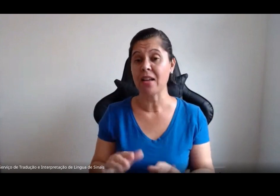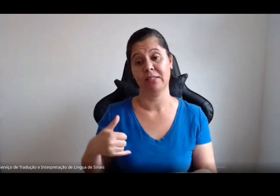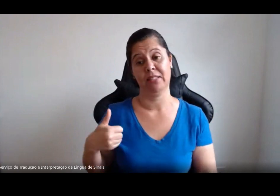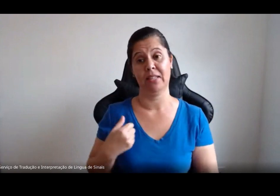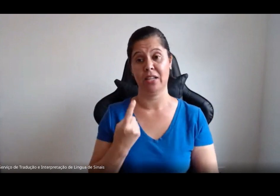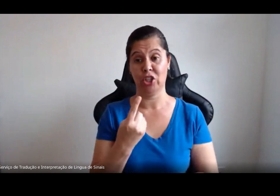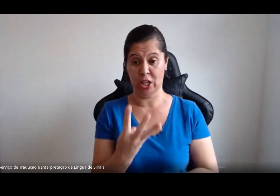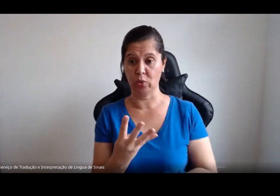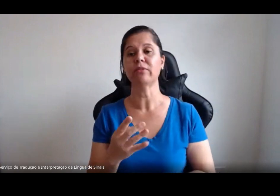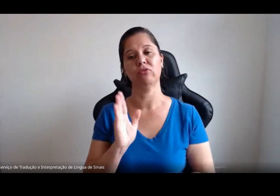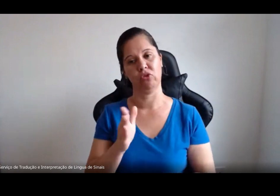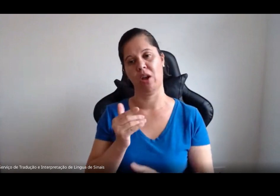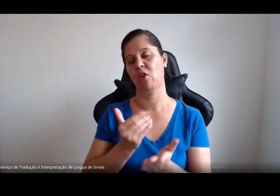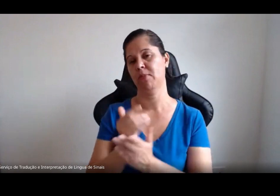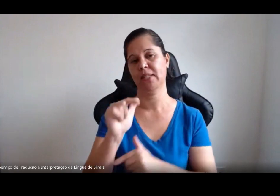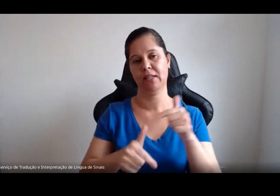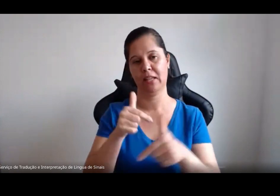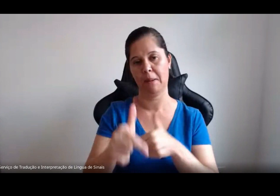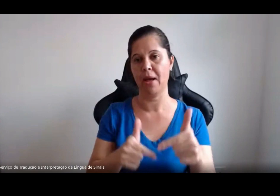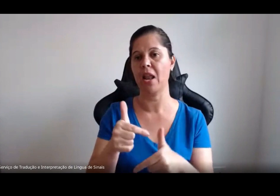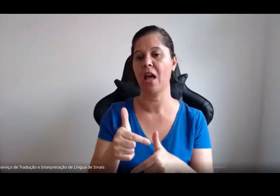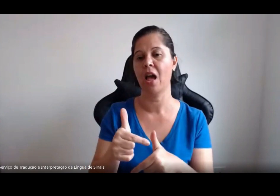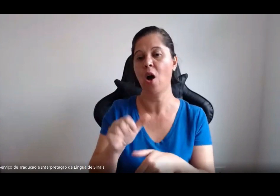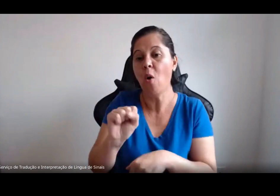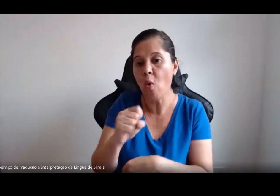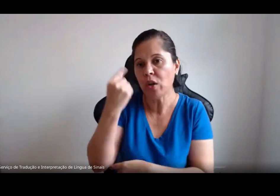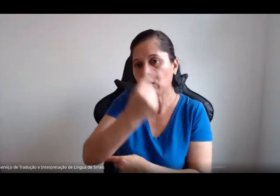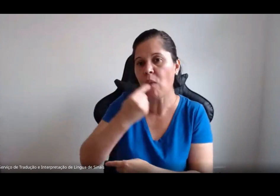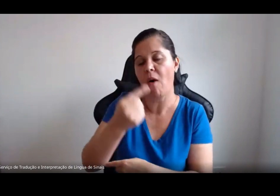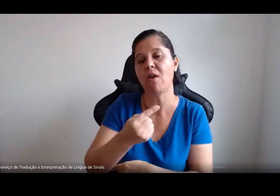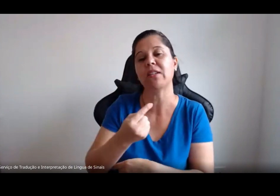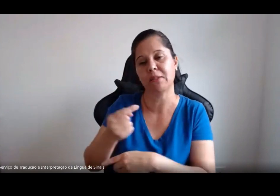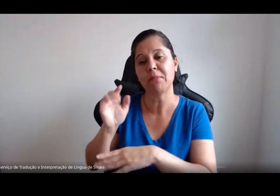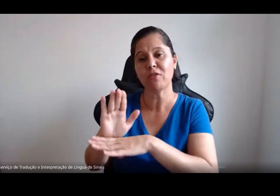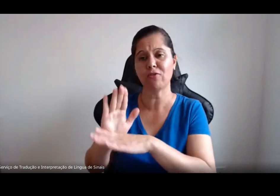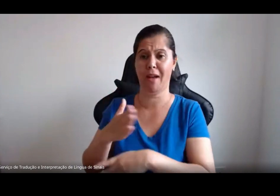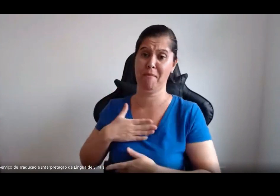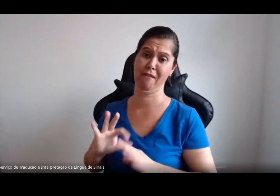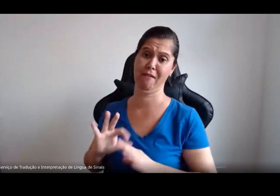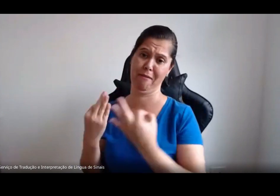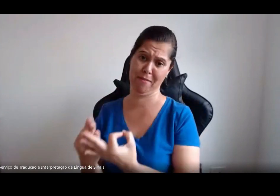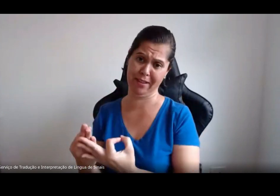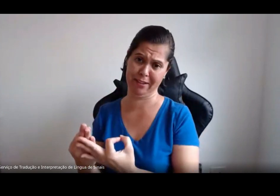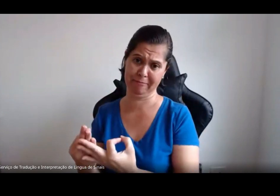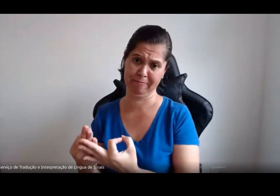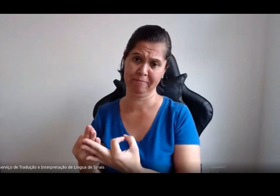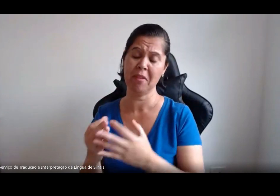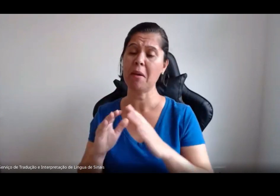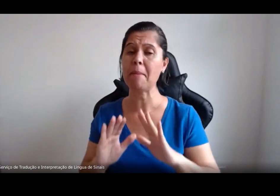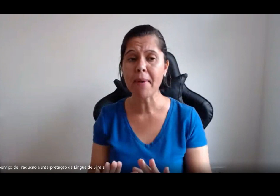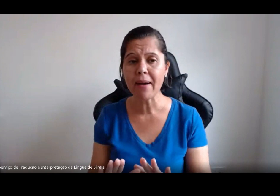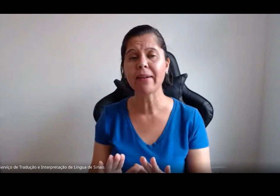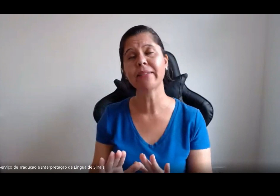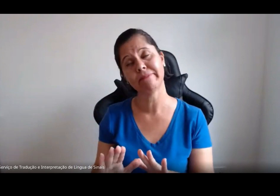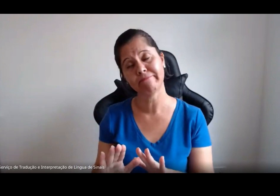Mas seja como for, aos 14 anos eu comecei a trabalhar, muito mesmo, 8 horas por dia, para ajudar a família.